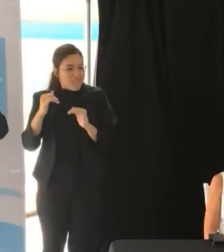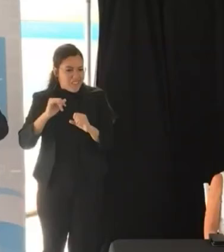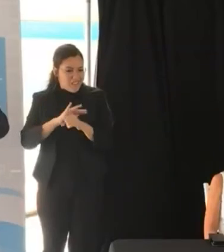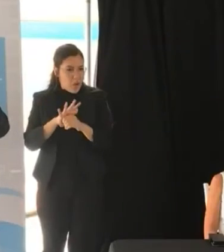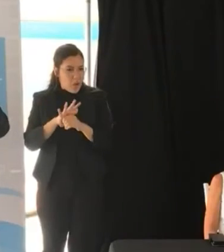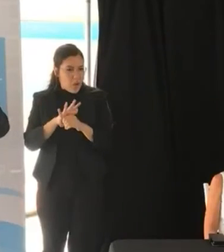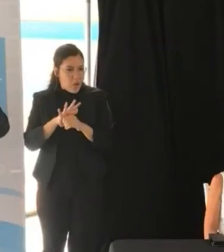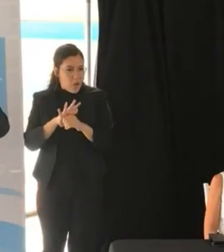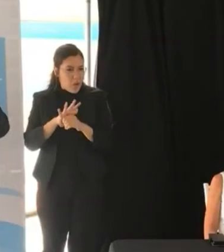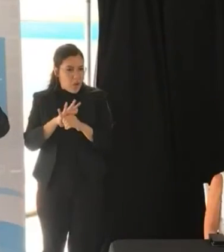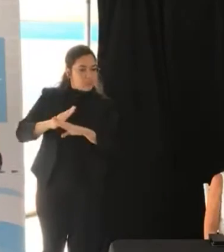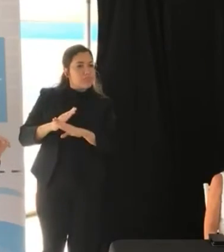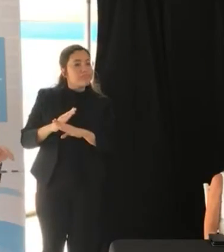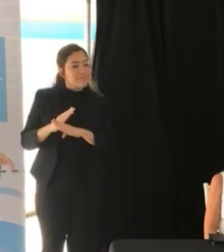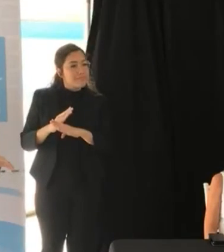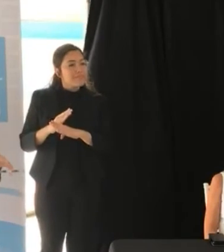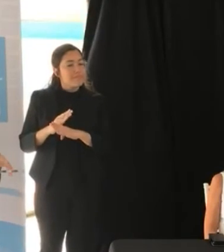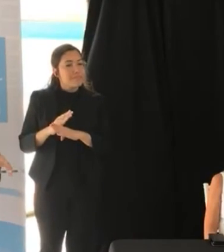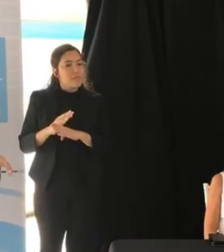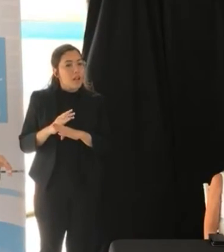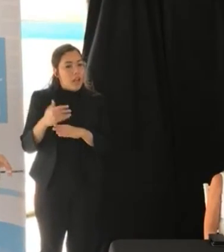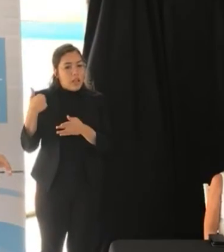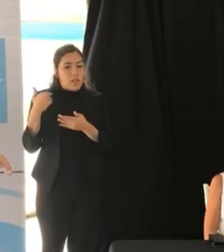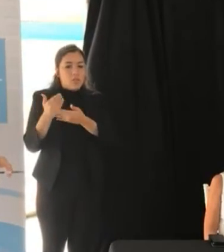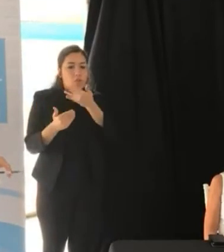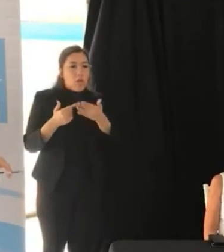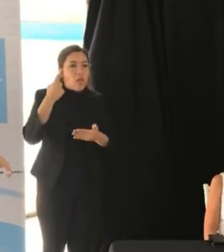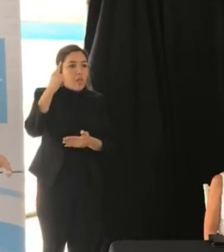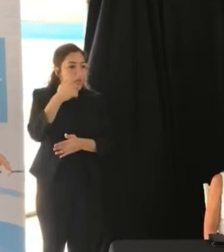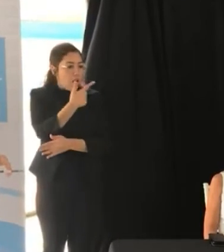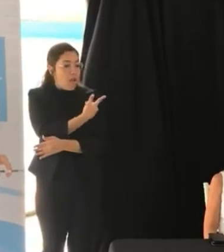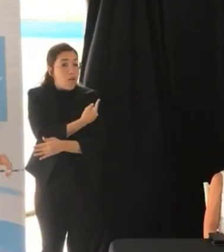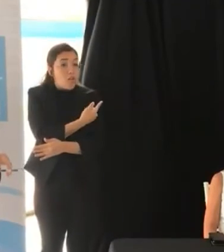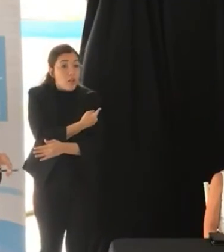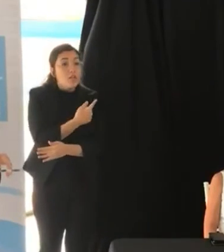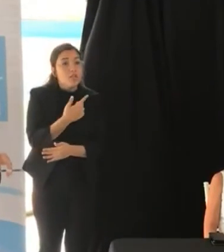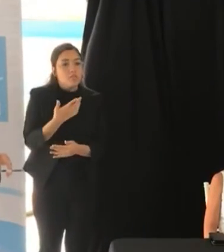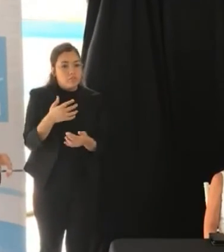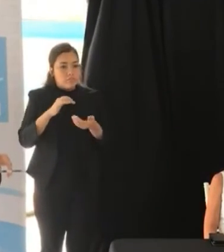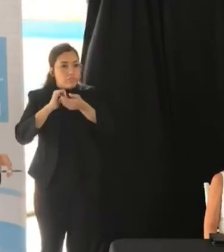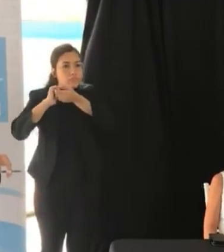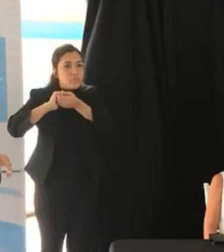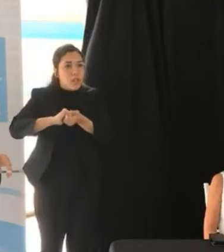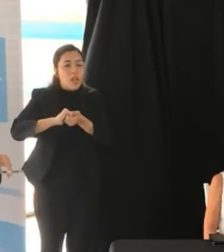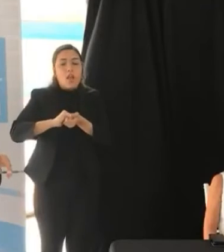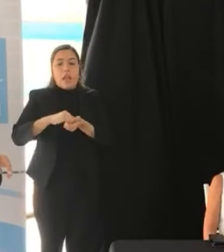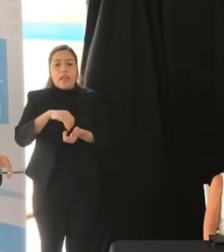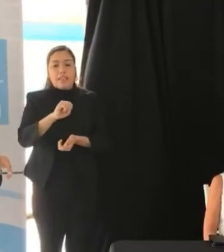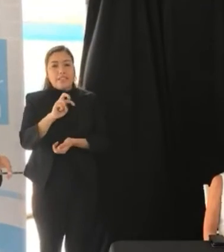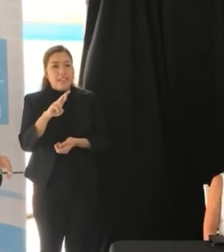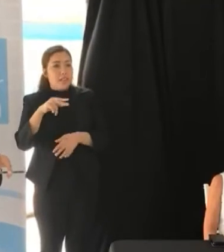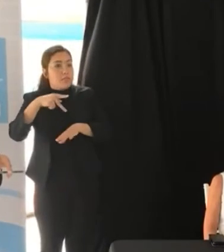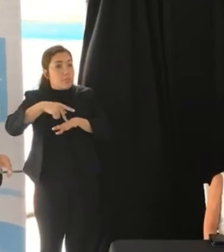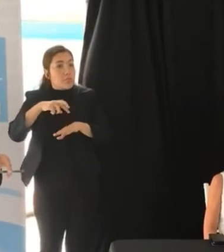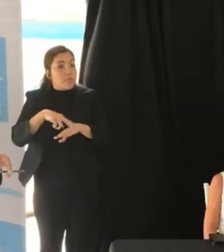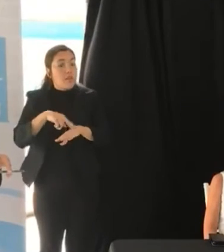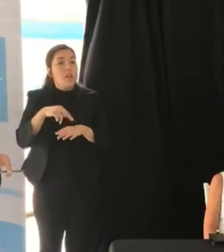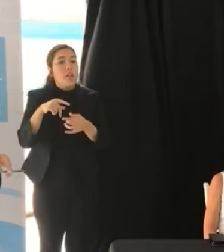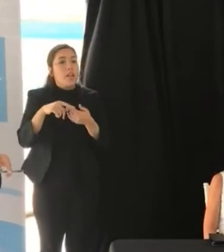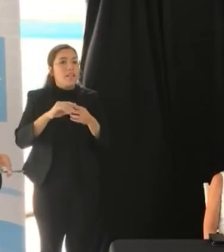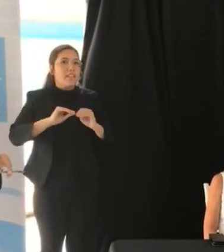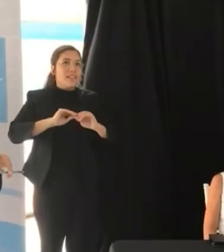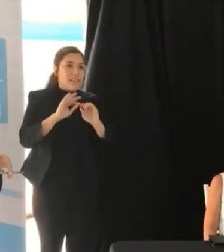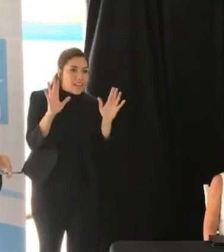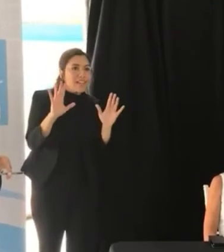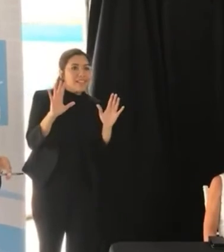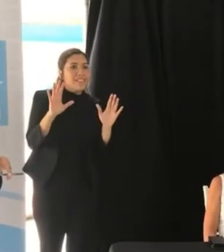Del programa de vacunación, la Fundación SED de Puerto Rico y obviamente nuestro mayor aliado, que es la coalición de vacunación,